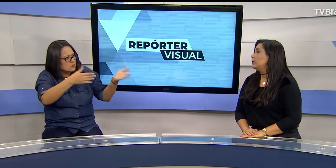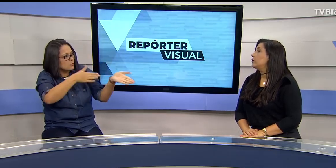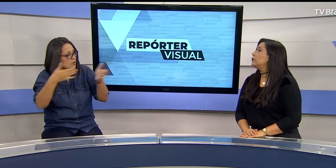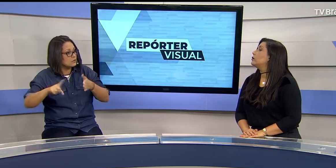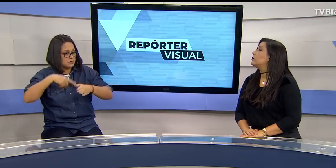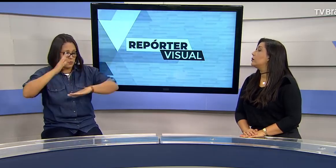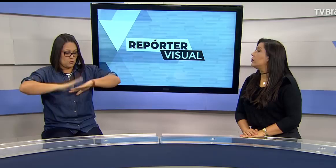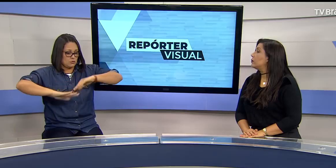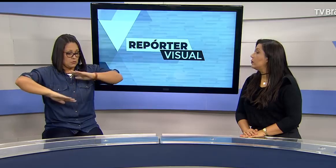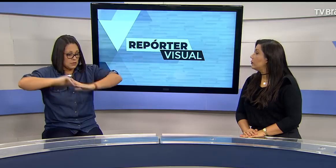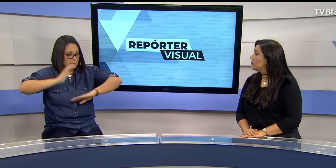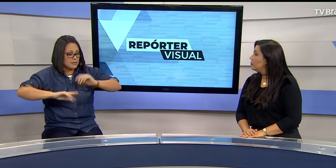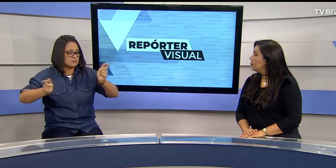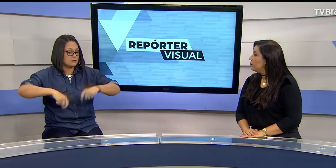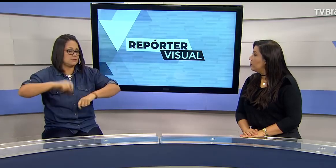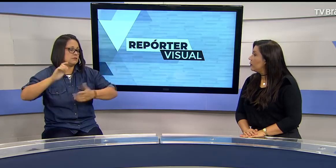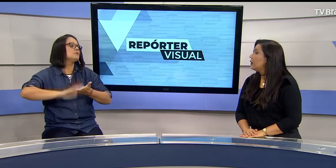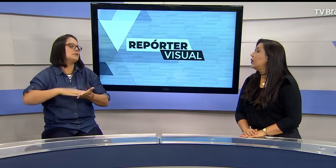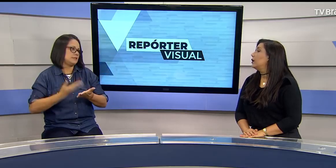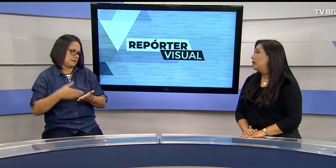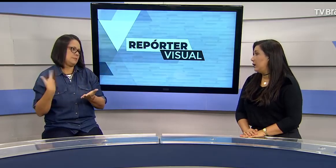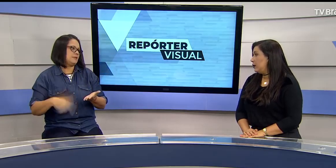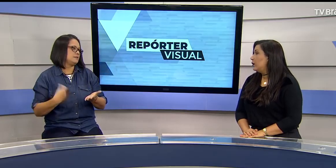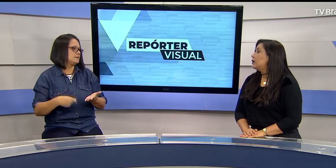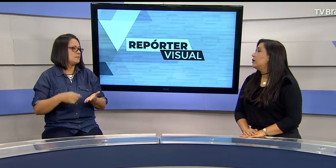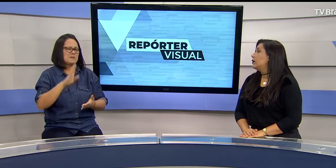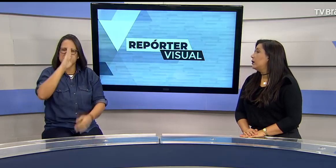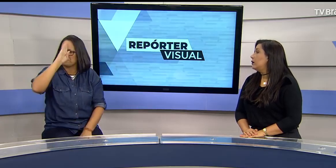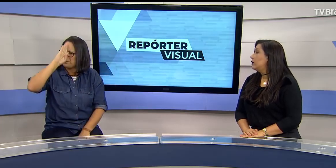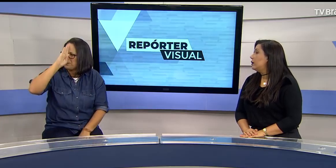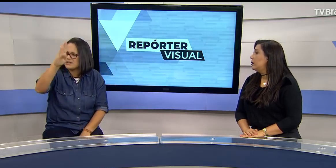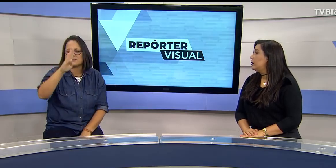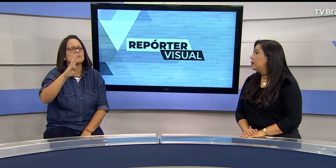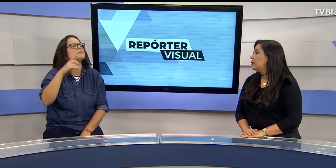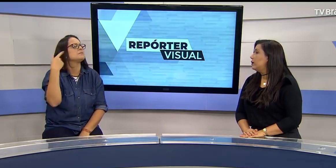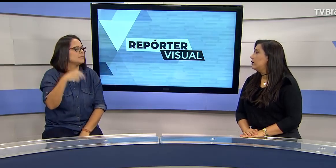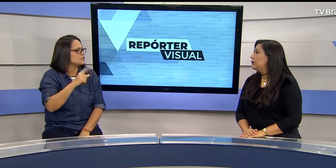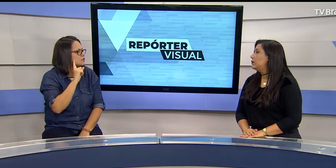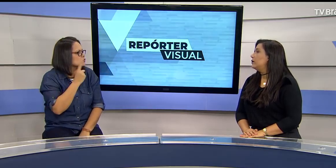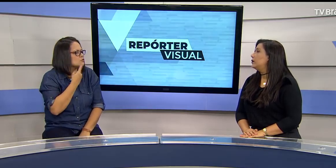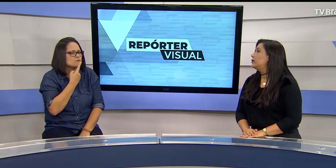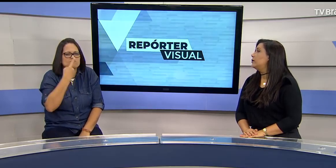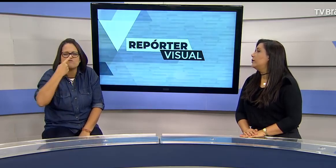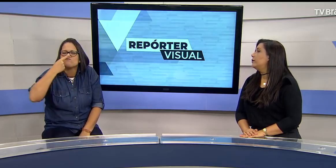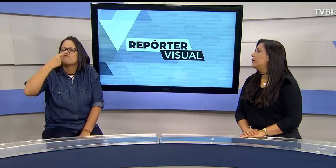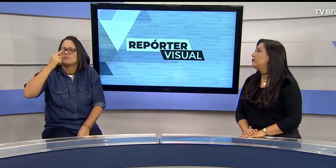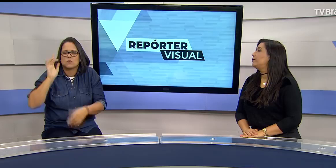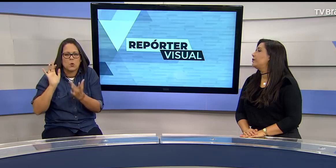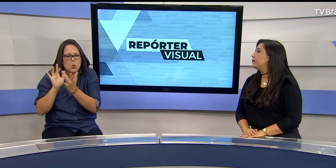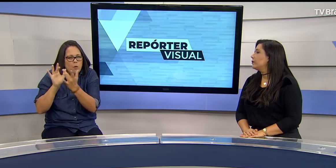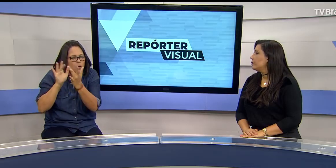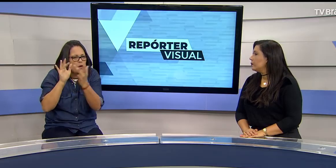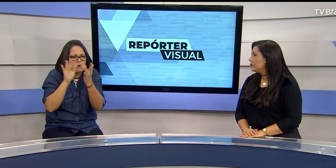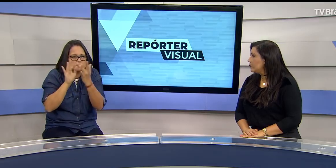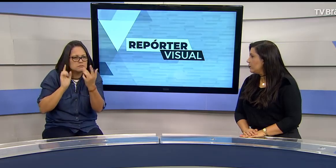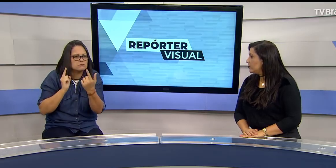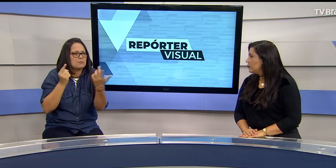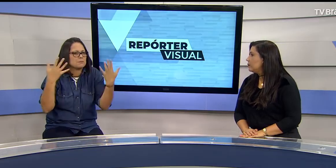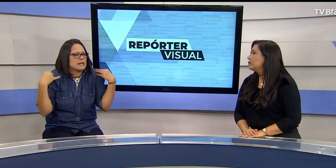intérpretes, mas nenhuma formação acadêmica substitui o contato com surdos. Sair com surdos, conviver, é assim que se conquista